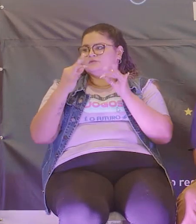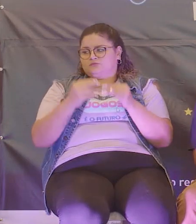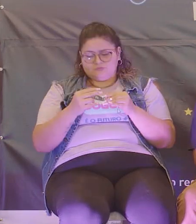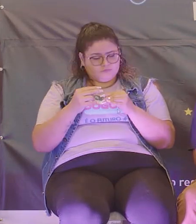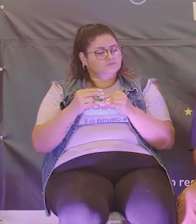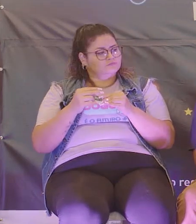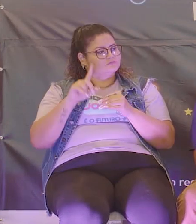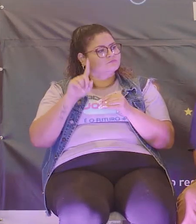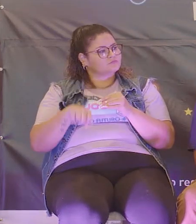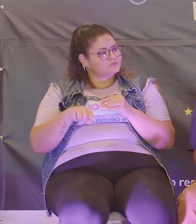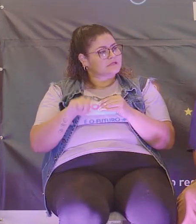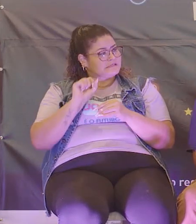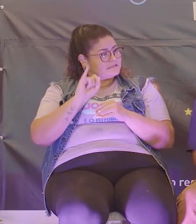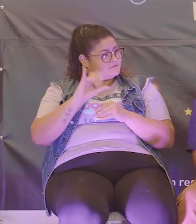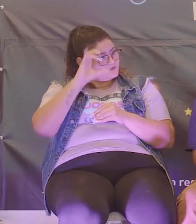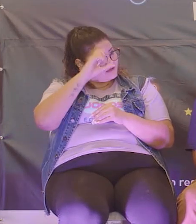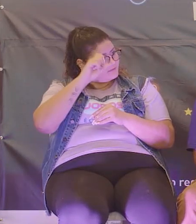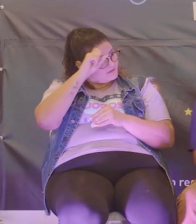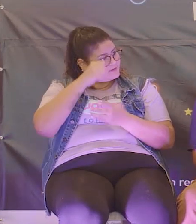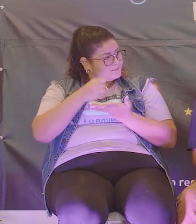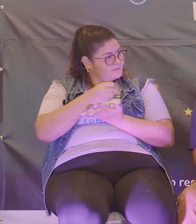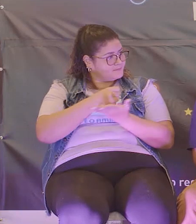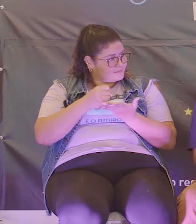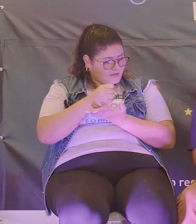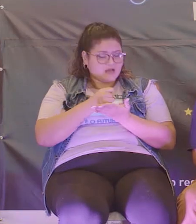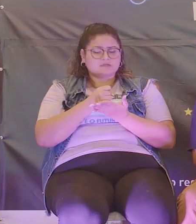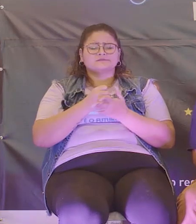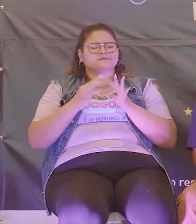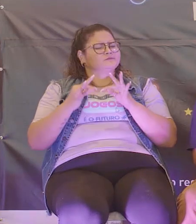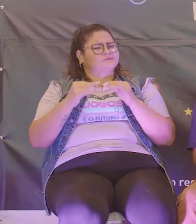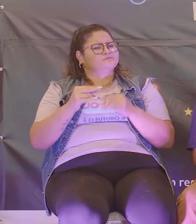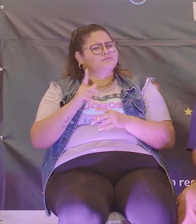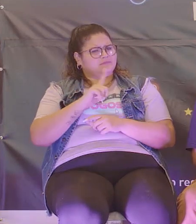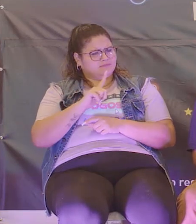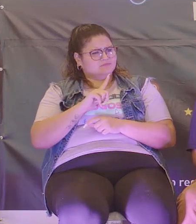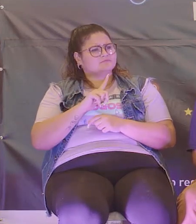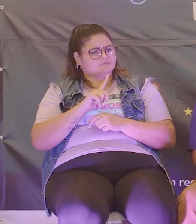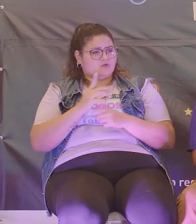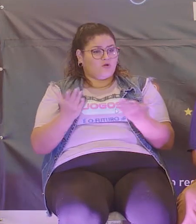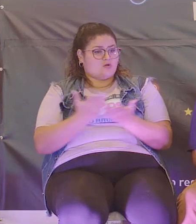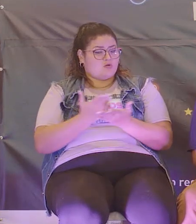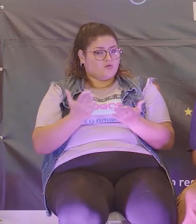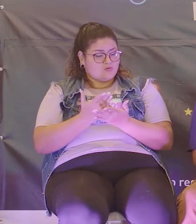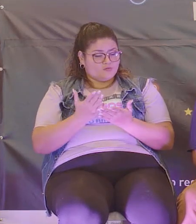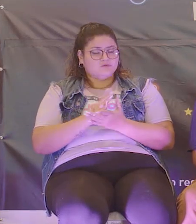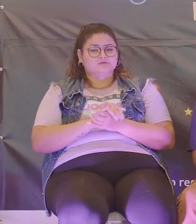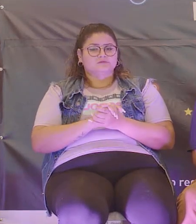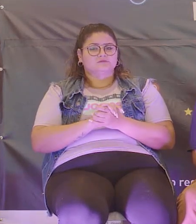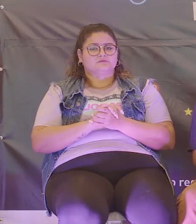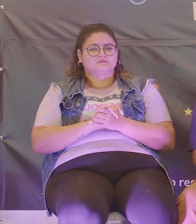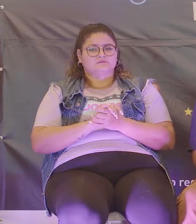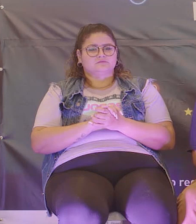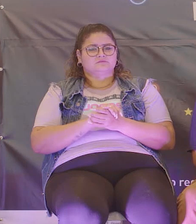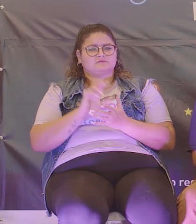cara? Se ele aprender na base aí, olha quantas Game Jams mais a gente poderia ter, né? Hoje a gente tem, acho que são 5 equipes lá